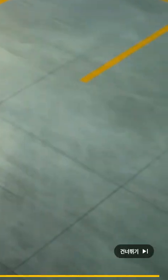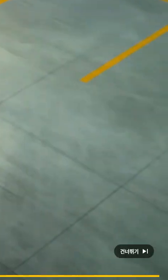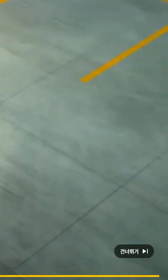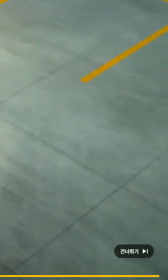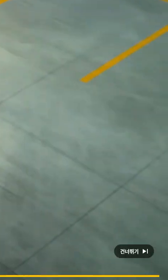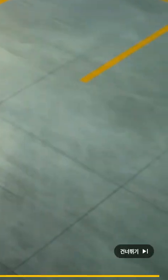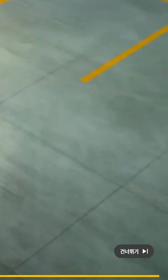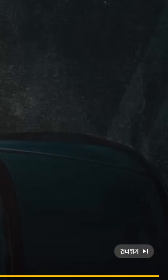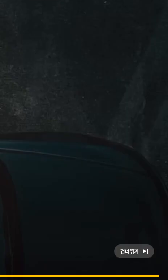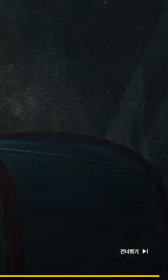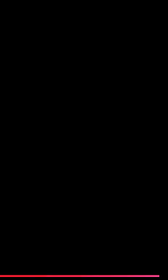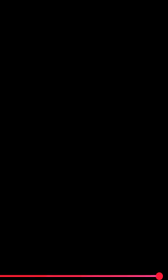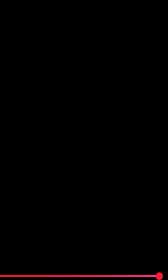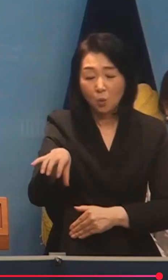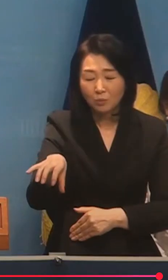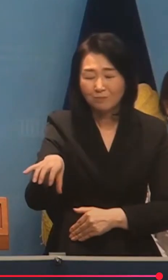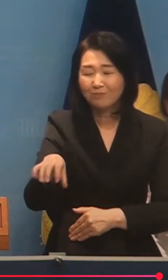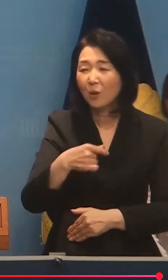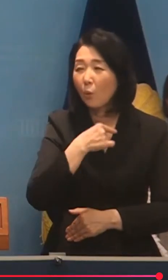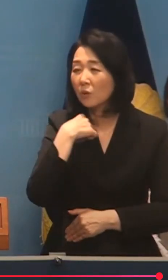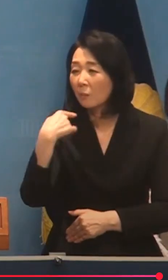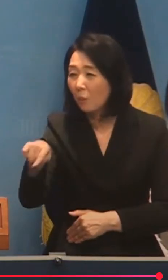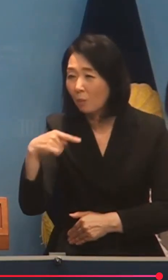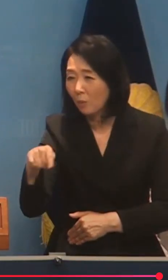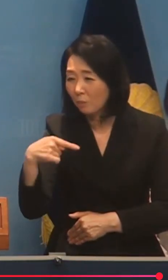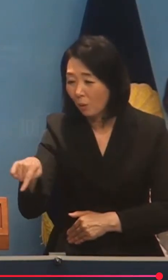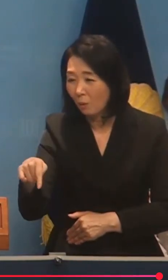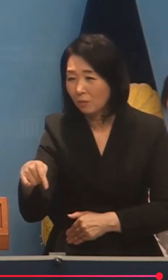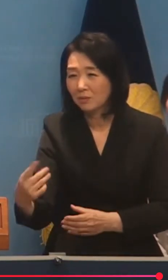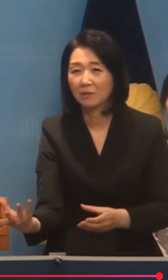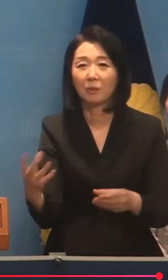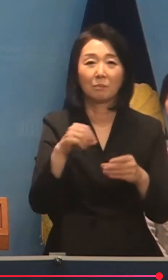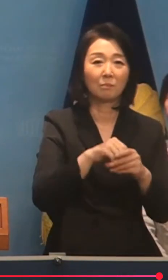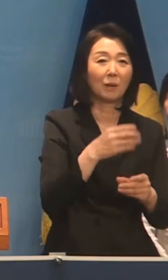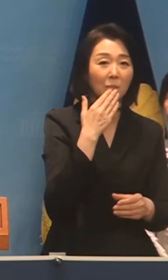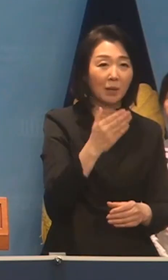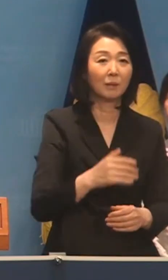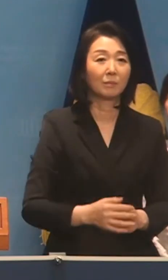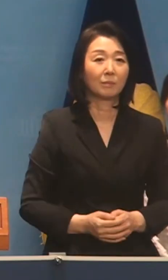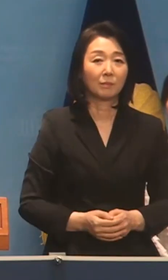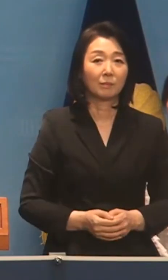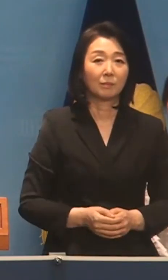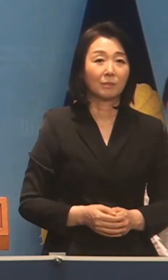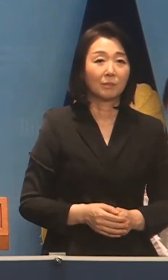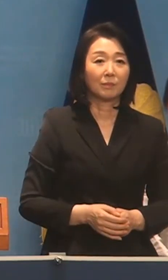끝? 아니? 더 직접적으로 반영될 수 있을 것입니다.